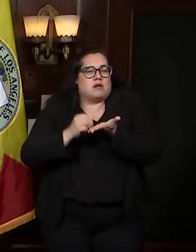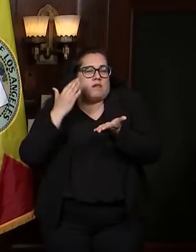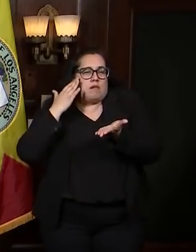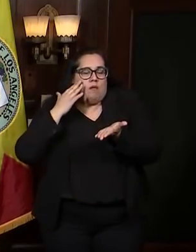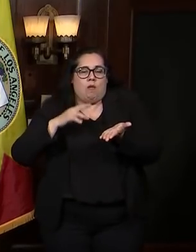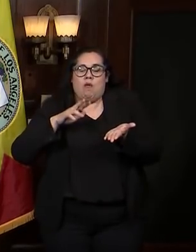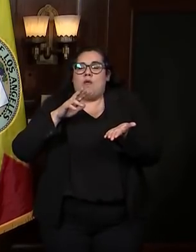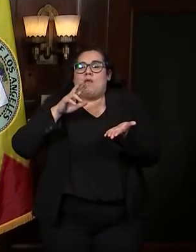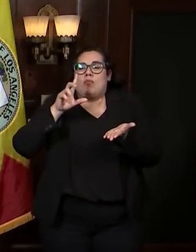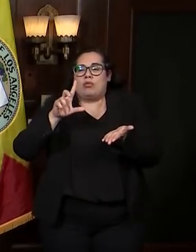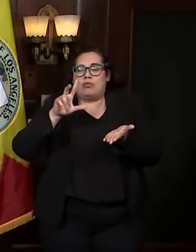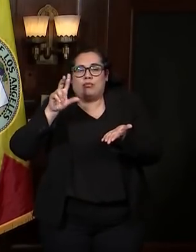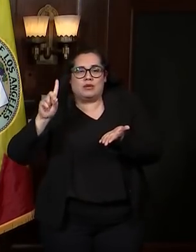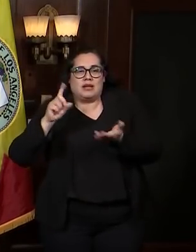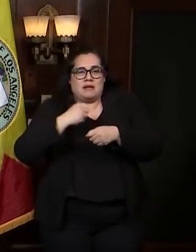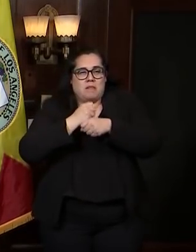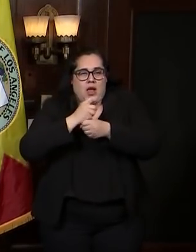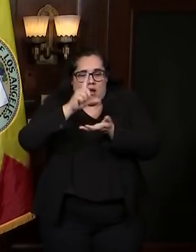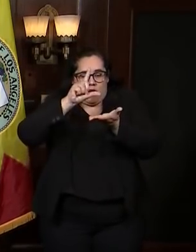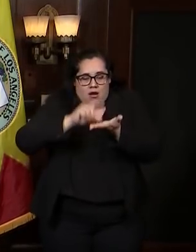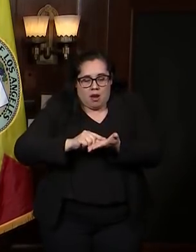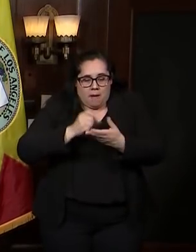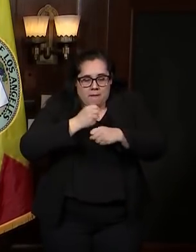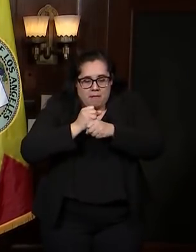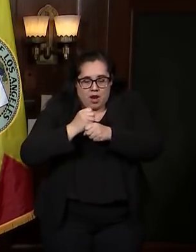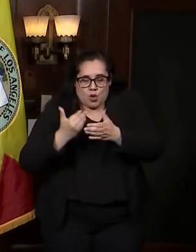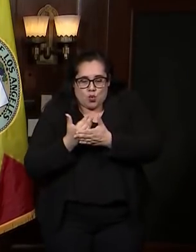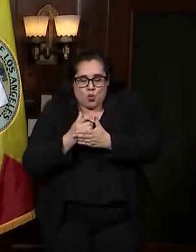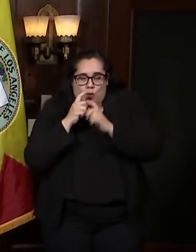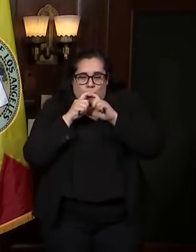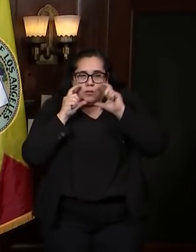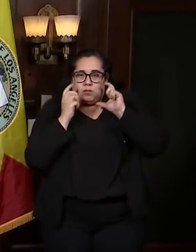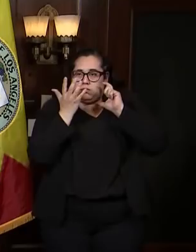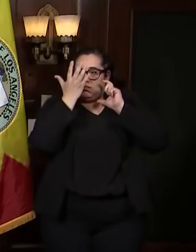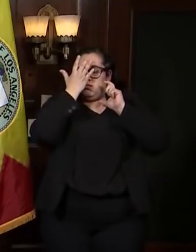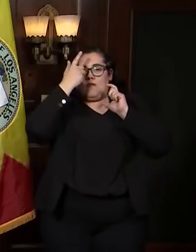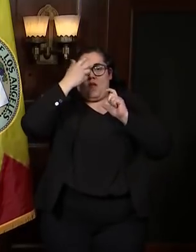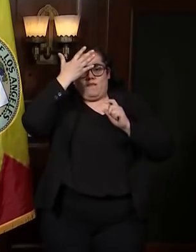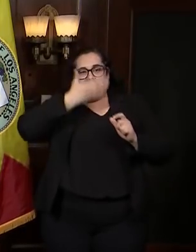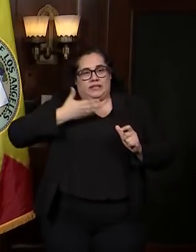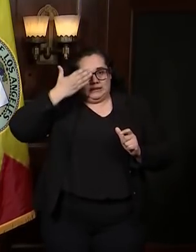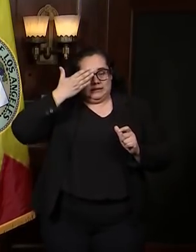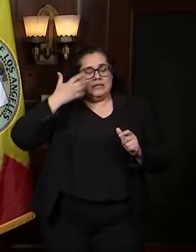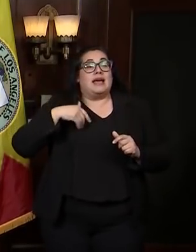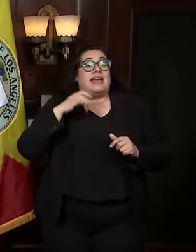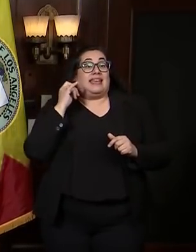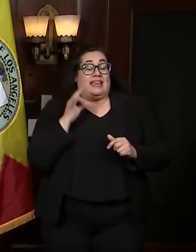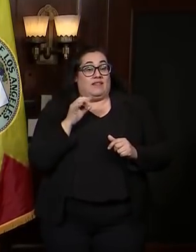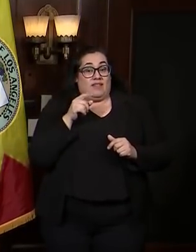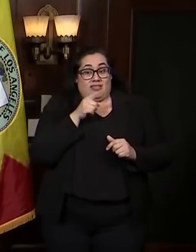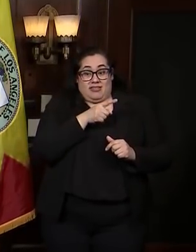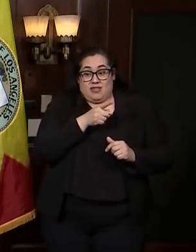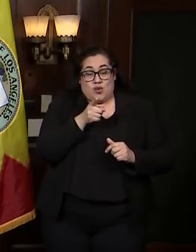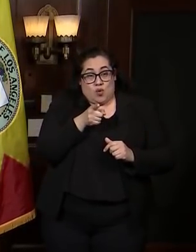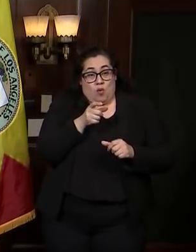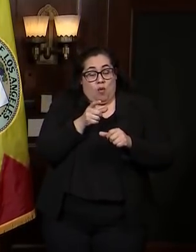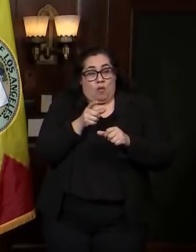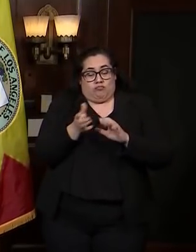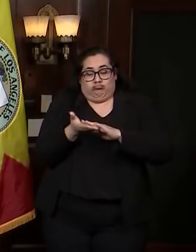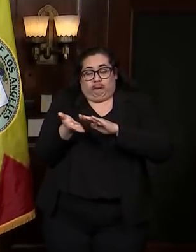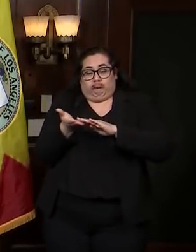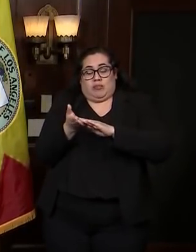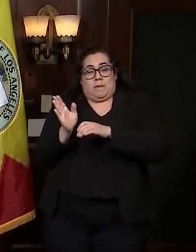proteger a nuestros trabajadores médicos como protectores para sus caras. Si estás operando una